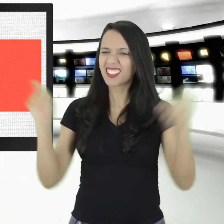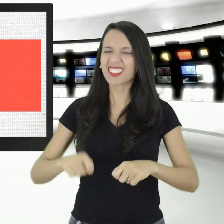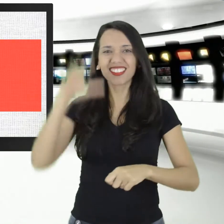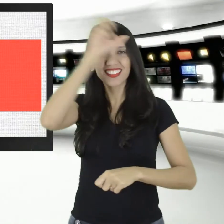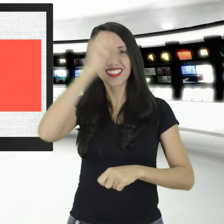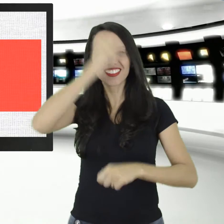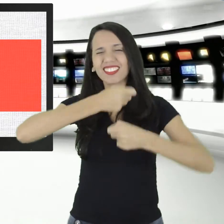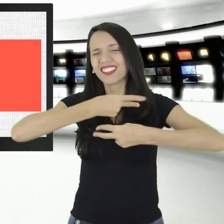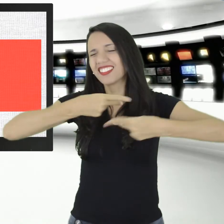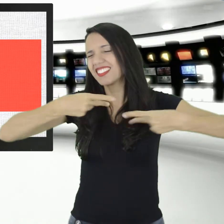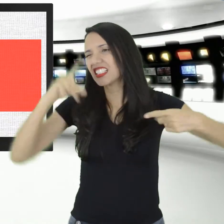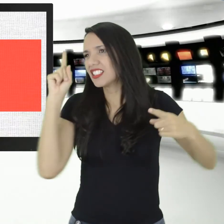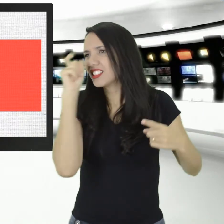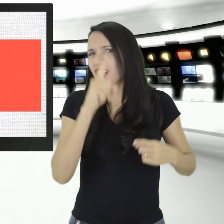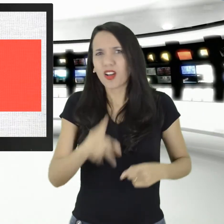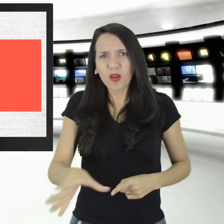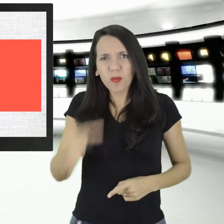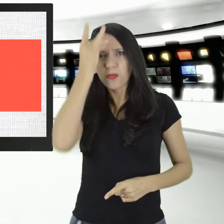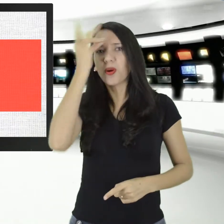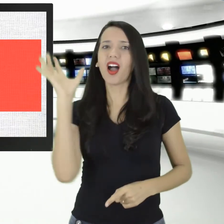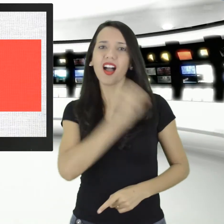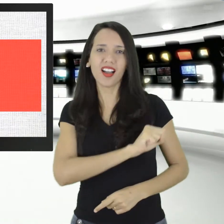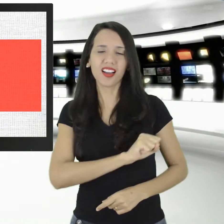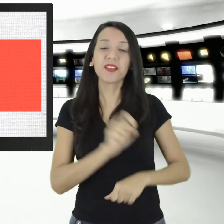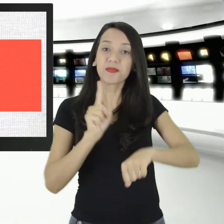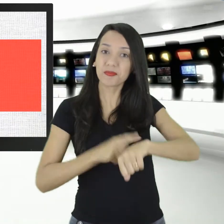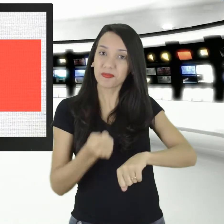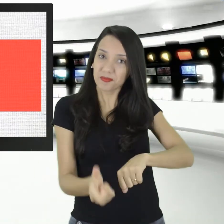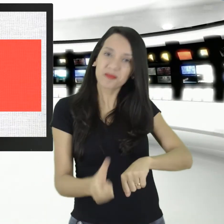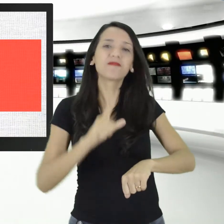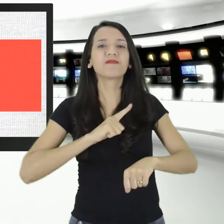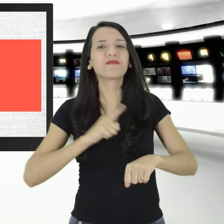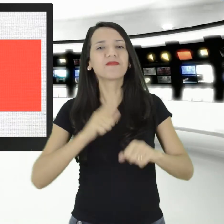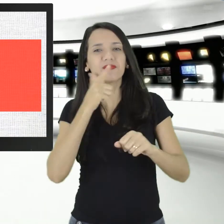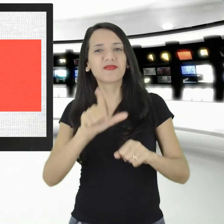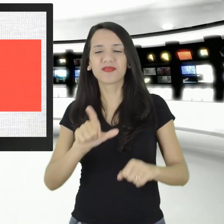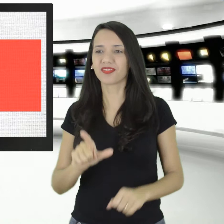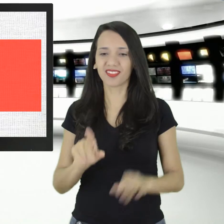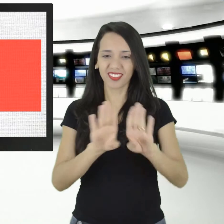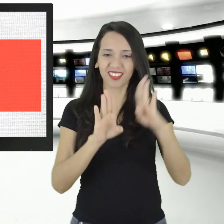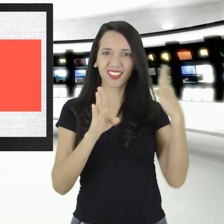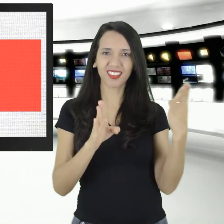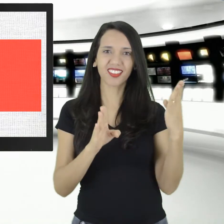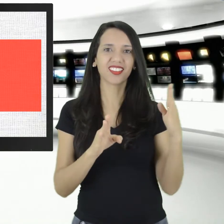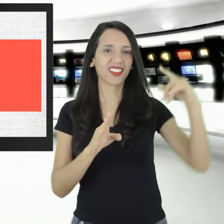de aprender tarefas difíceis rapidamente em pouco tempo já abri a portas assim dia e